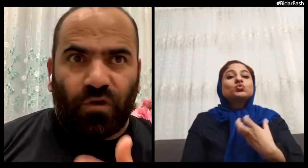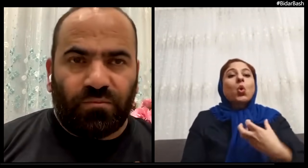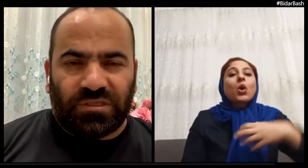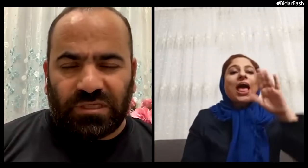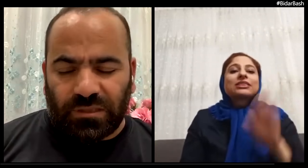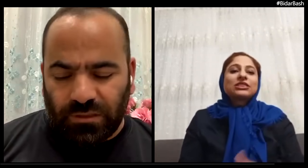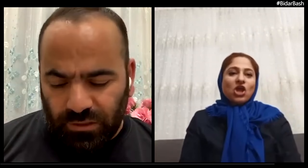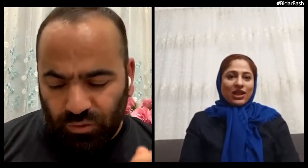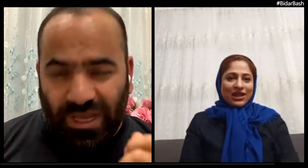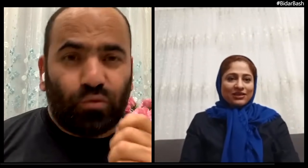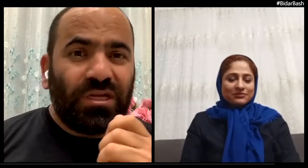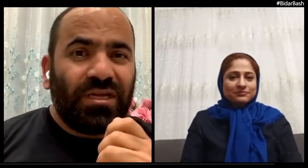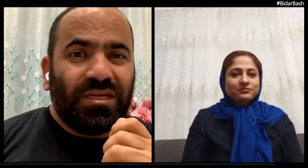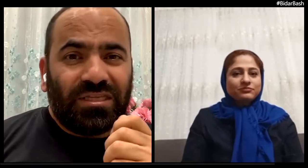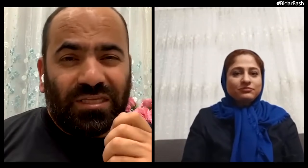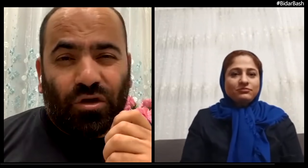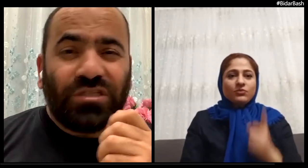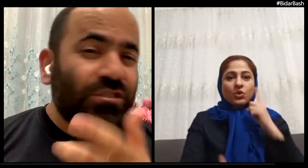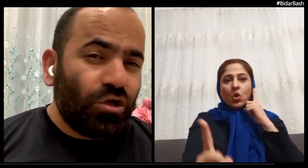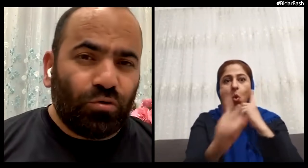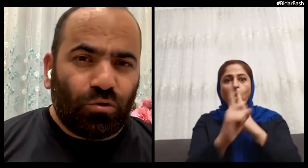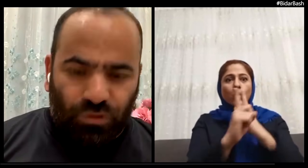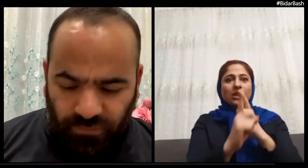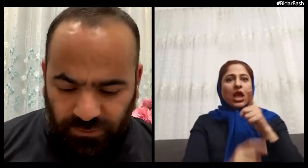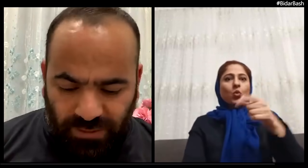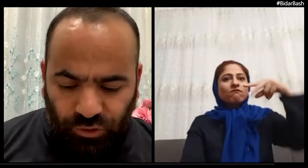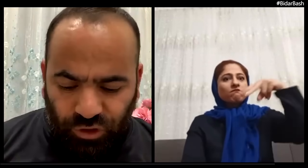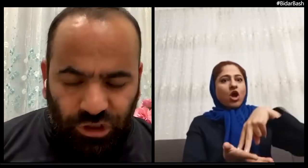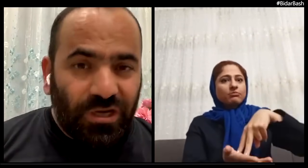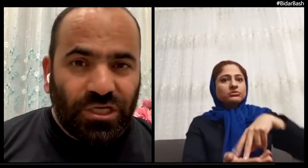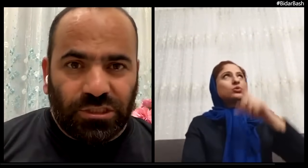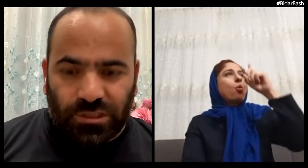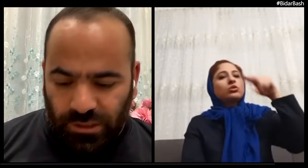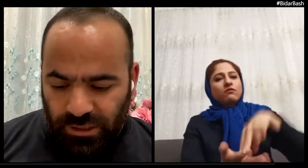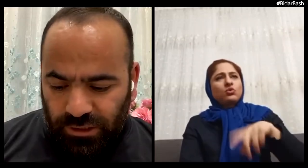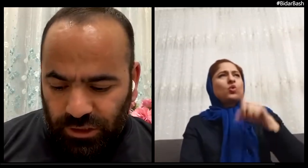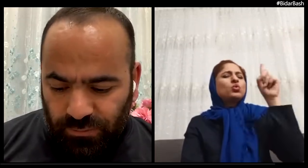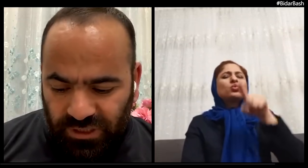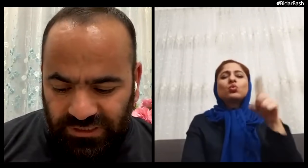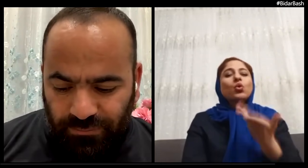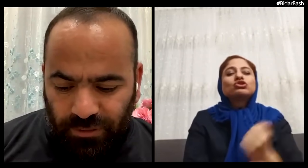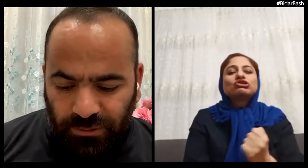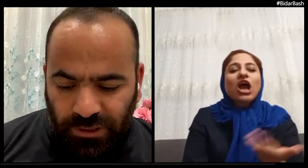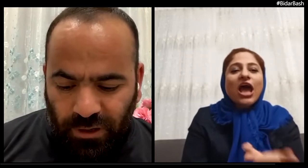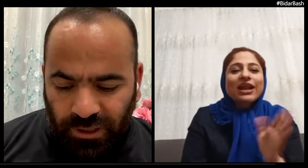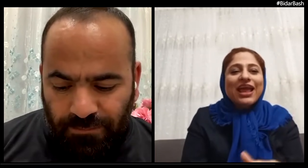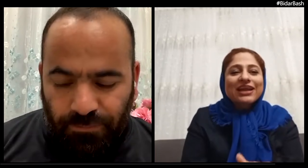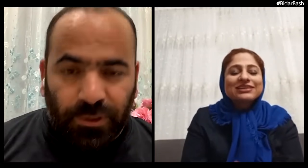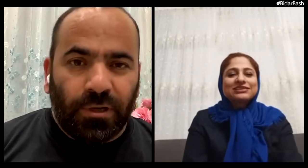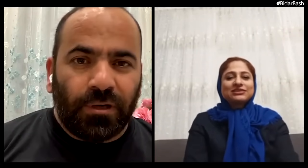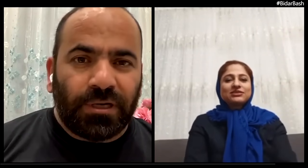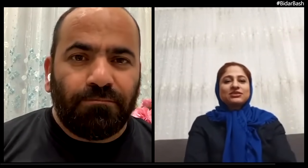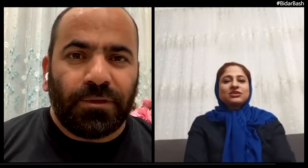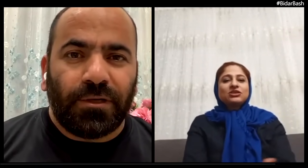روی تو وای میسته، رو در روی خواسته های توی خدا وای میسته، اما تو چی کارشی؟ اینجا میاد سه بار میگه یا